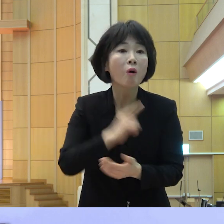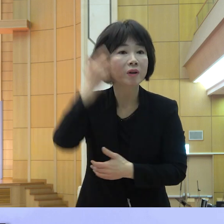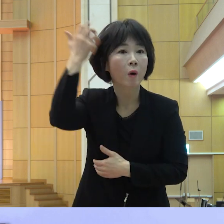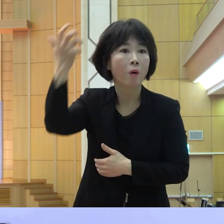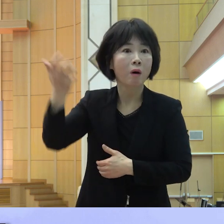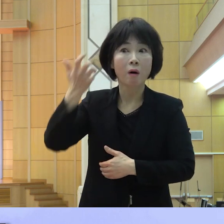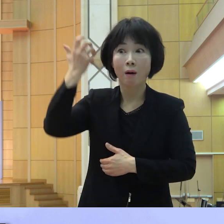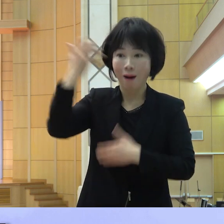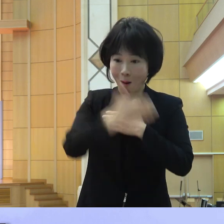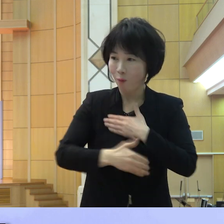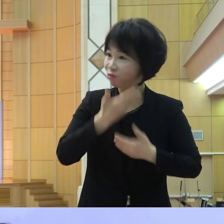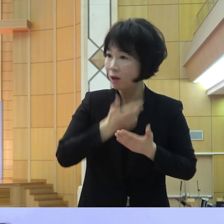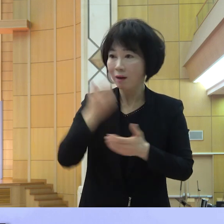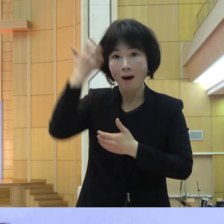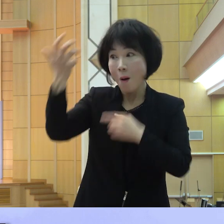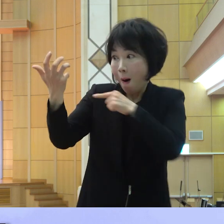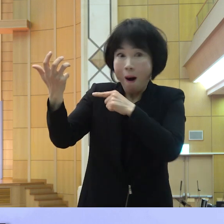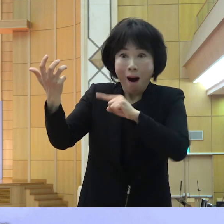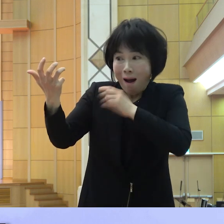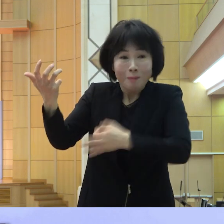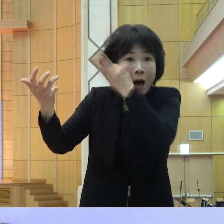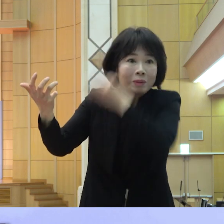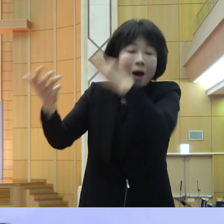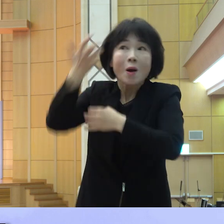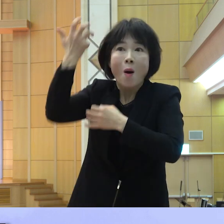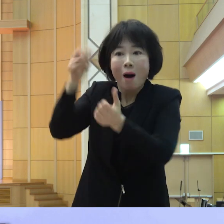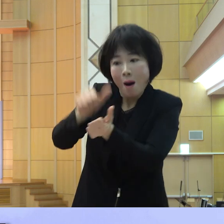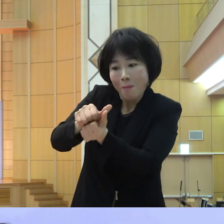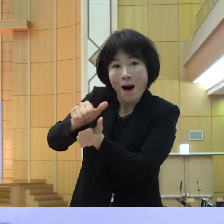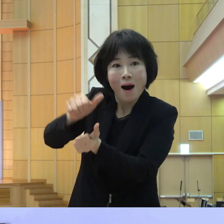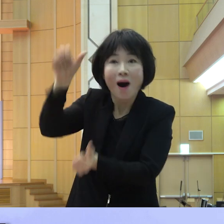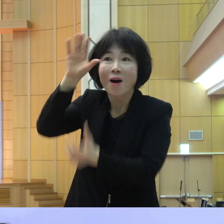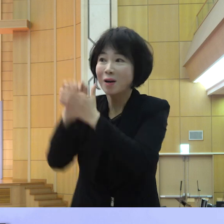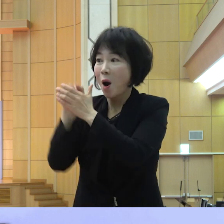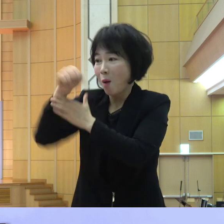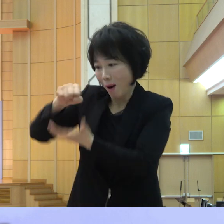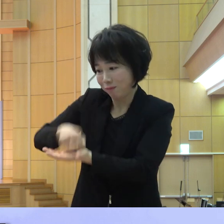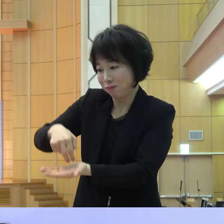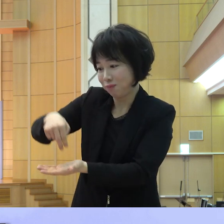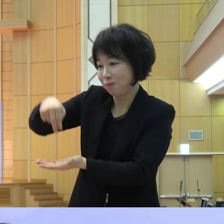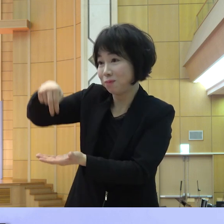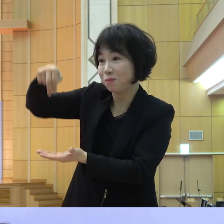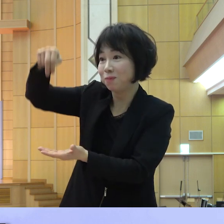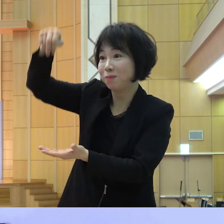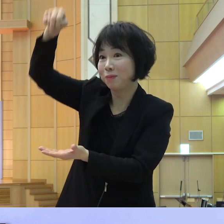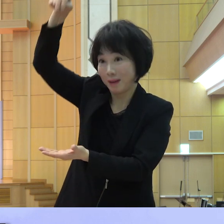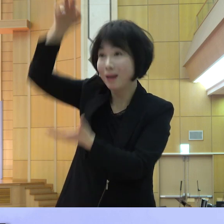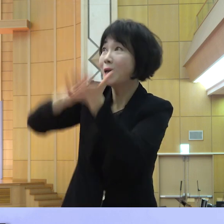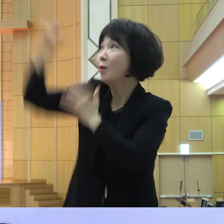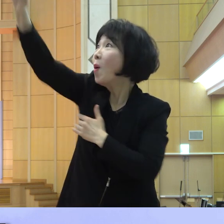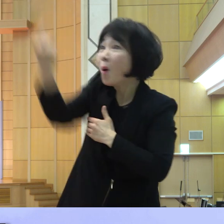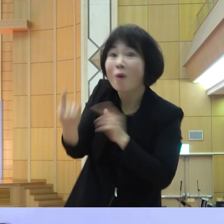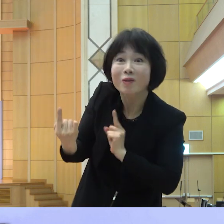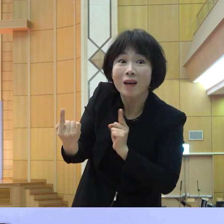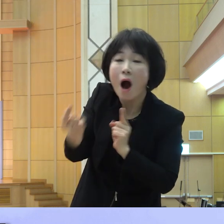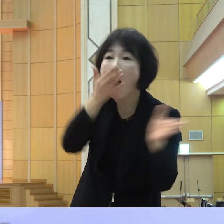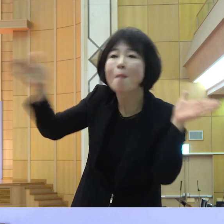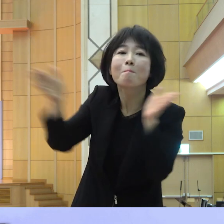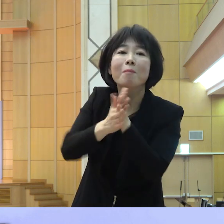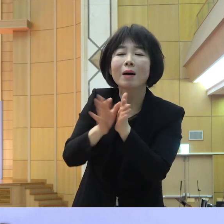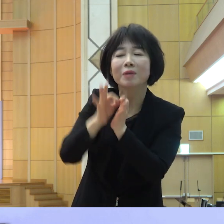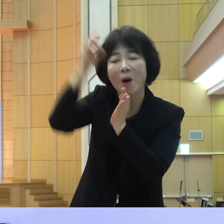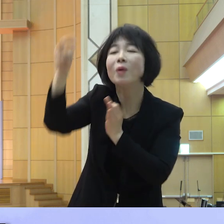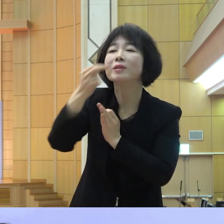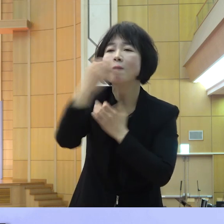심으면 다시 싹이나 사는 것처럼 우리는 부활 때가 되면 부활해서 예수님처럼 영생할 수 있는 그런 신령한